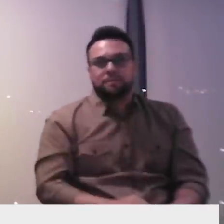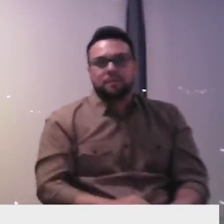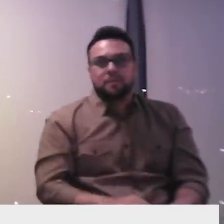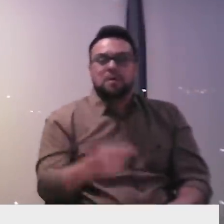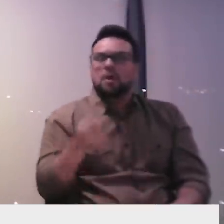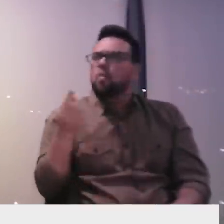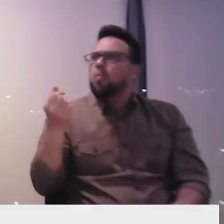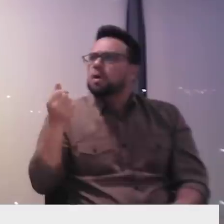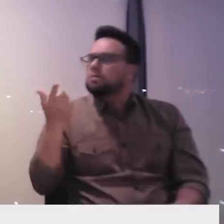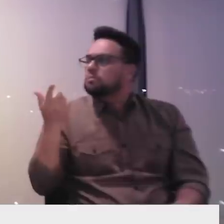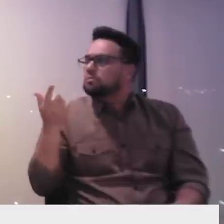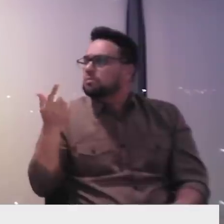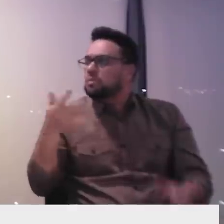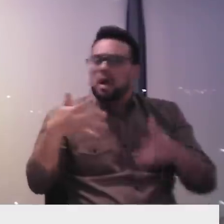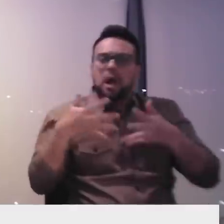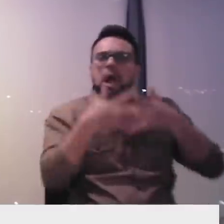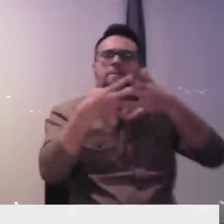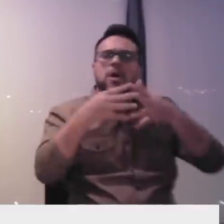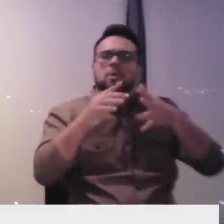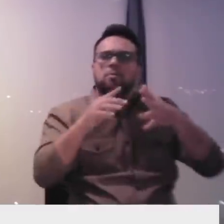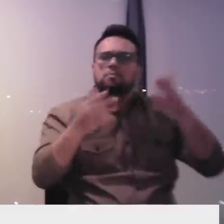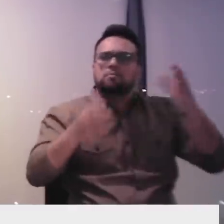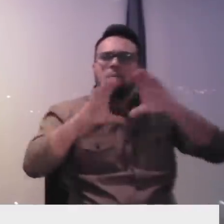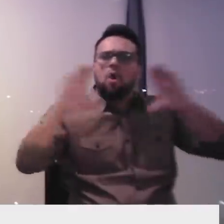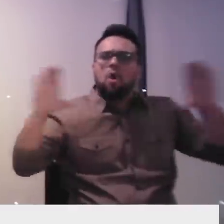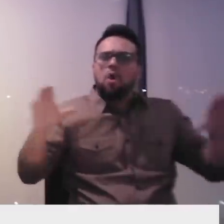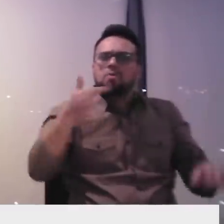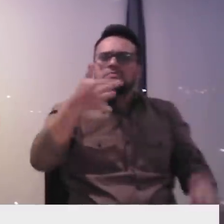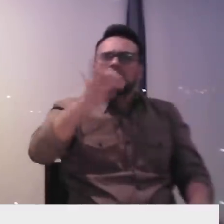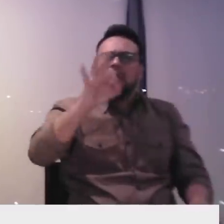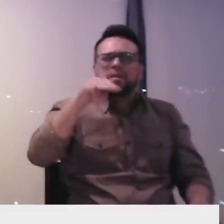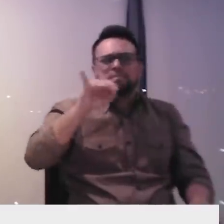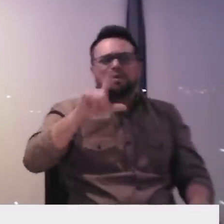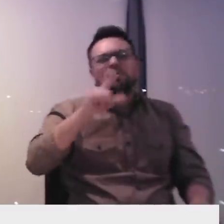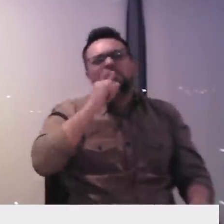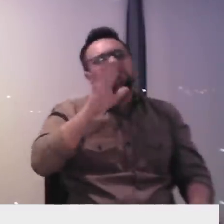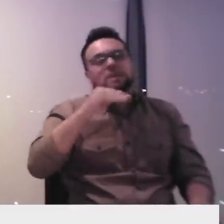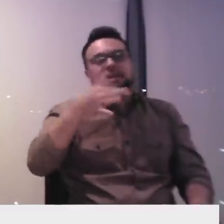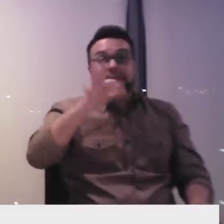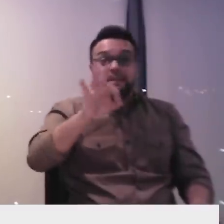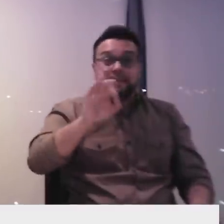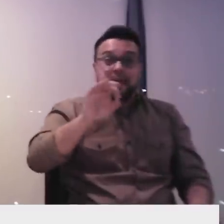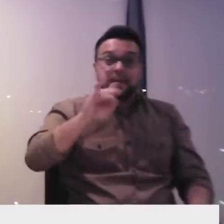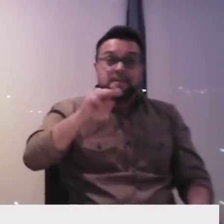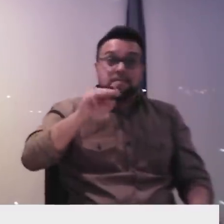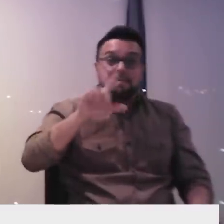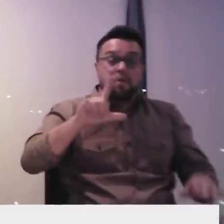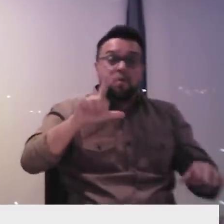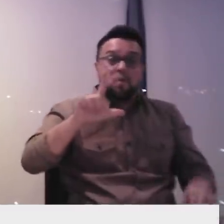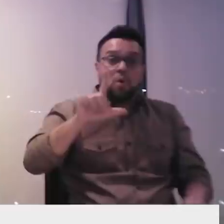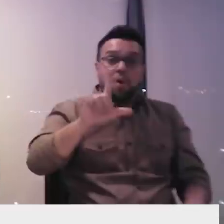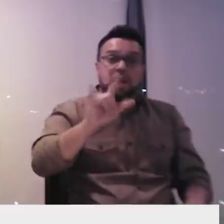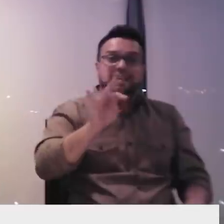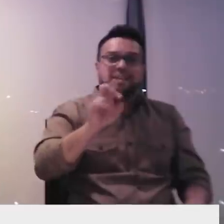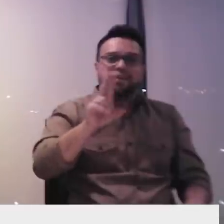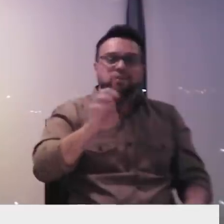um caminhão-tanque ali? Quantos mil litros aí? 10 mil litros? Vou chutar aqui, 10 mil litros. Ah, é. Um posto na Barra da